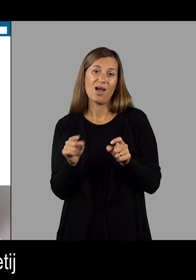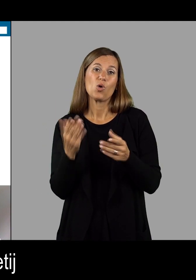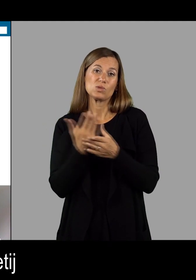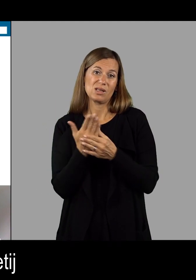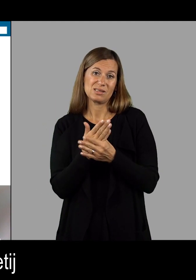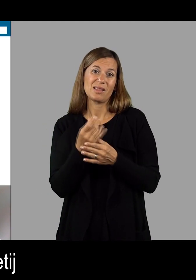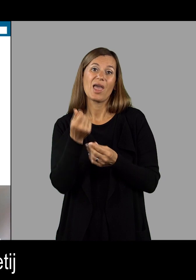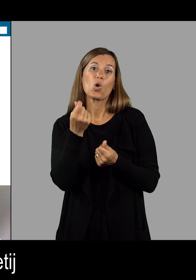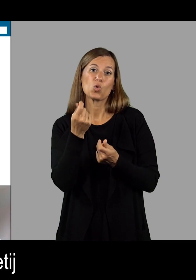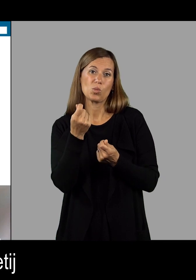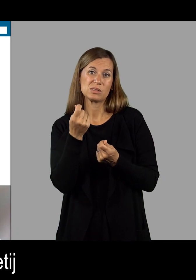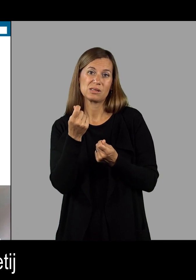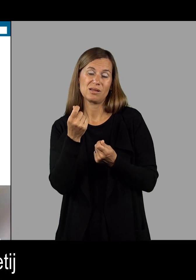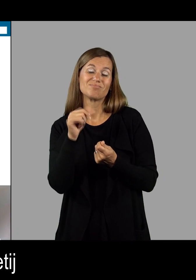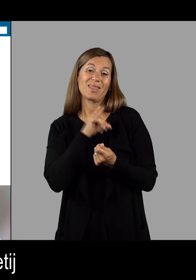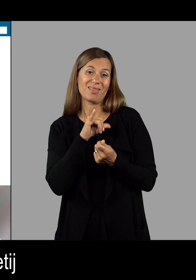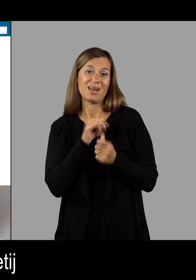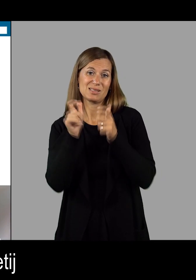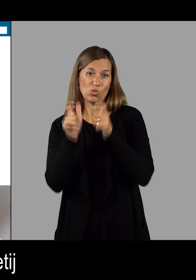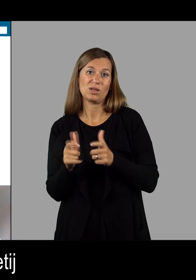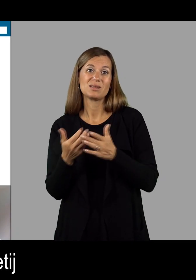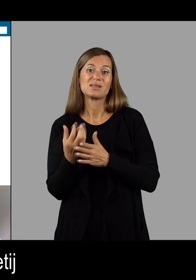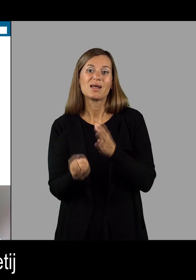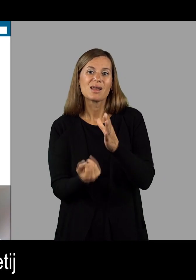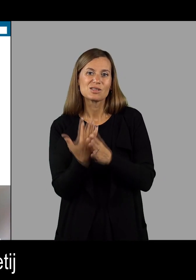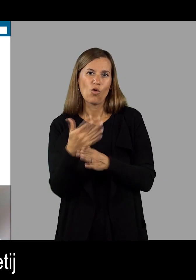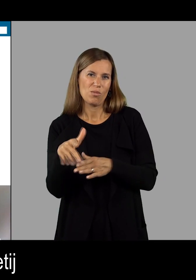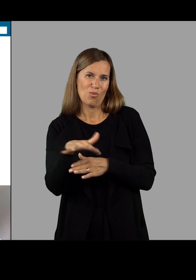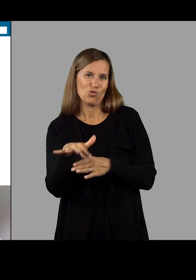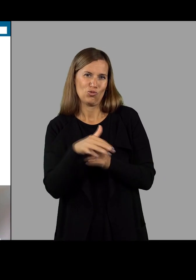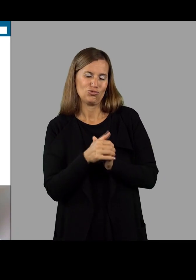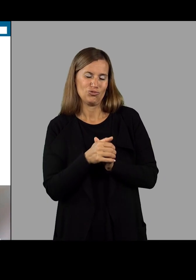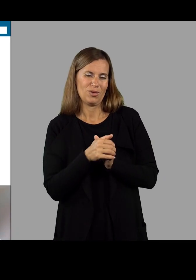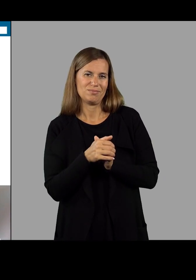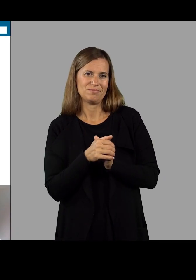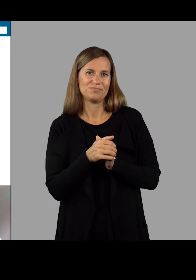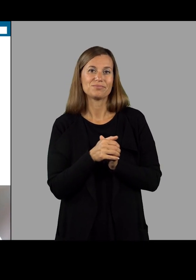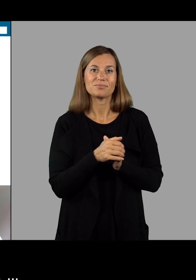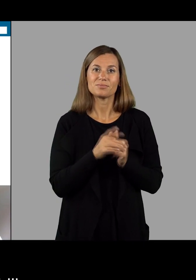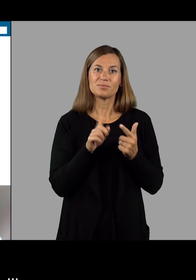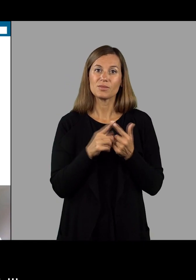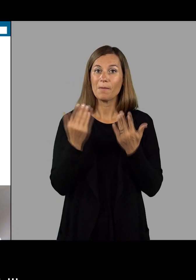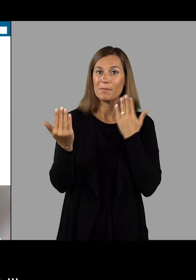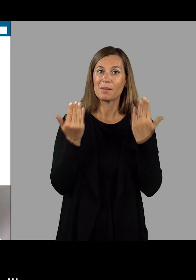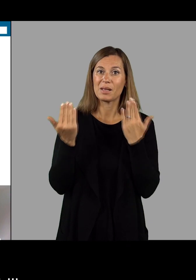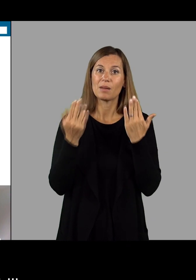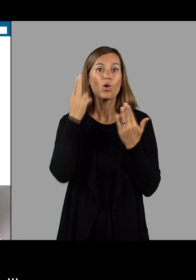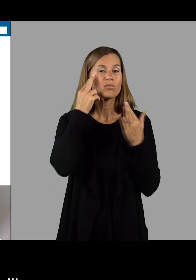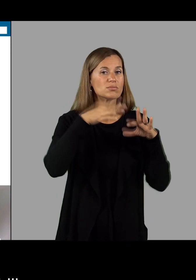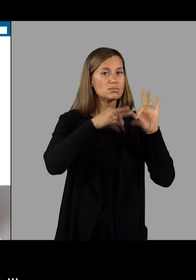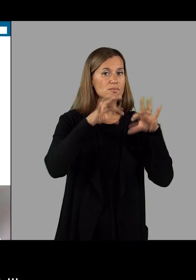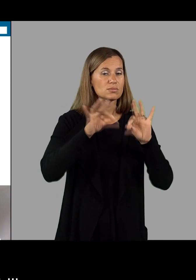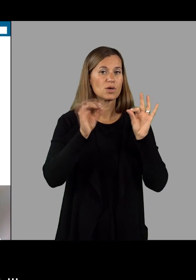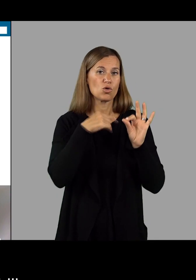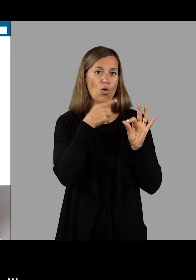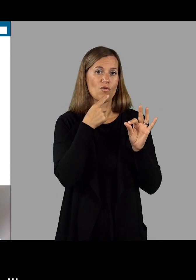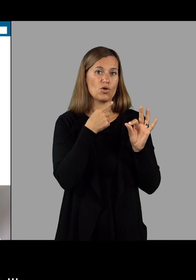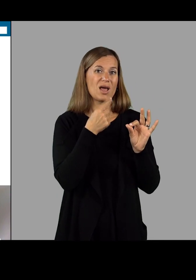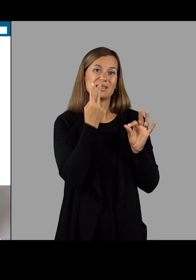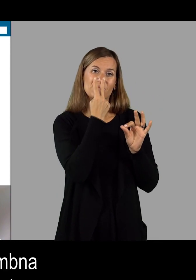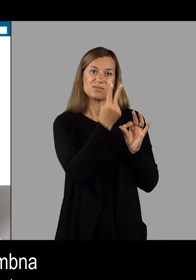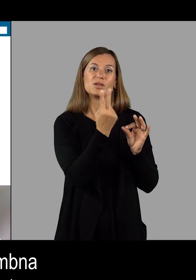ustrezen ekonomski interes podjetij za razvoj tega področja. Če pogledamo sedaj razpoznavanje govora